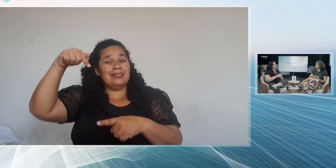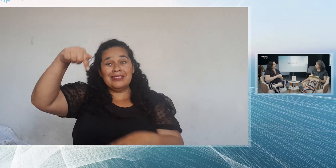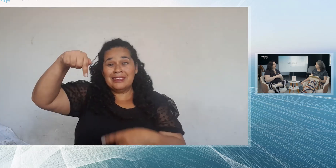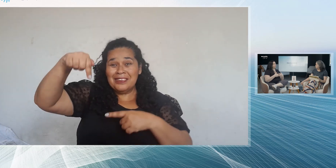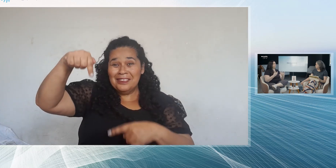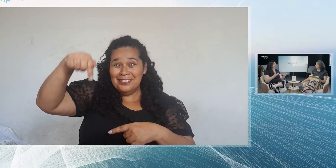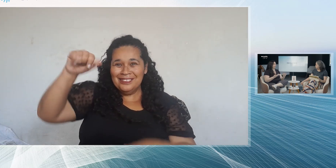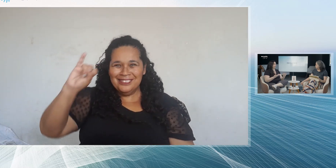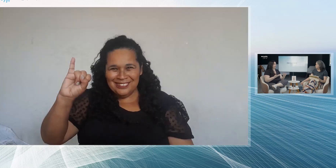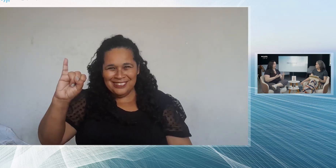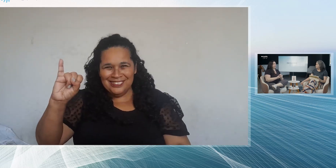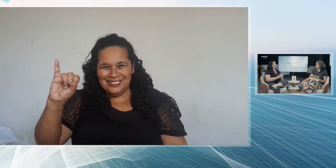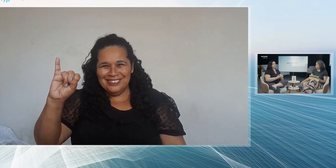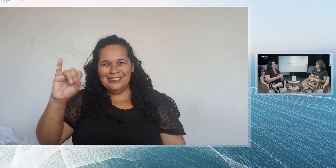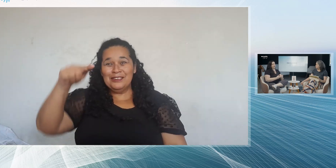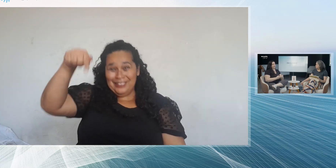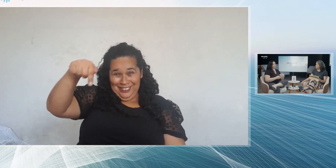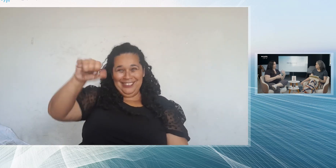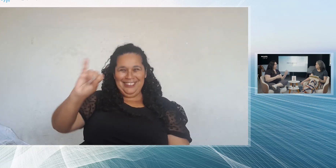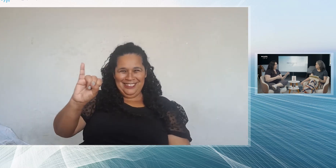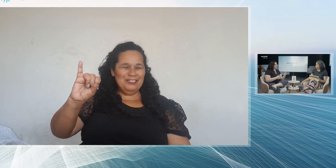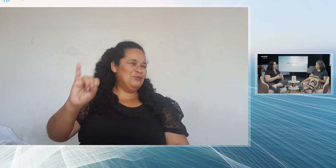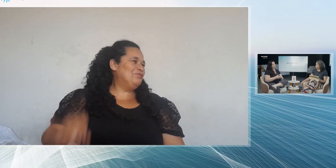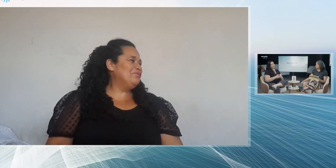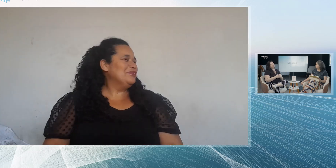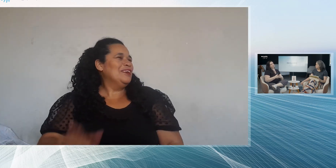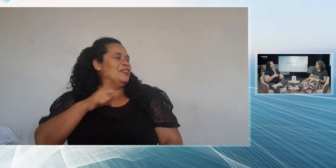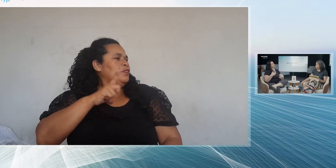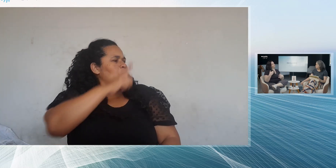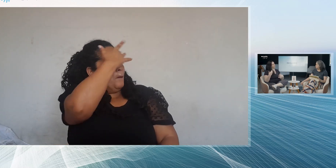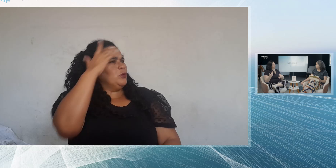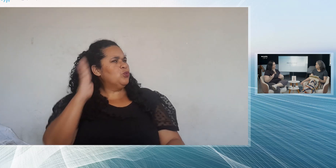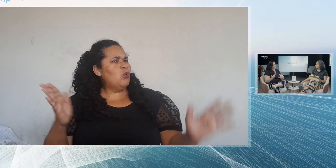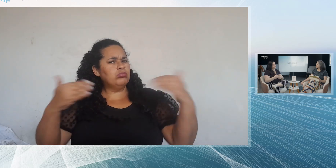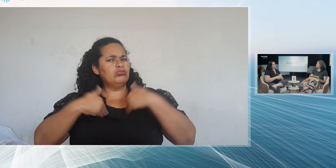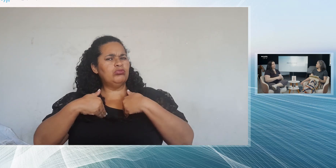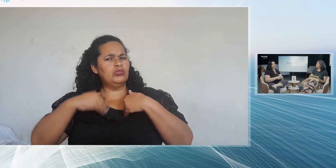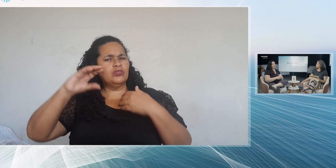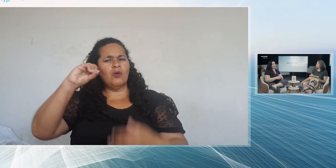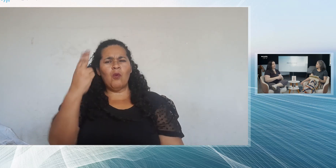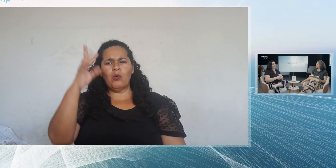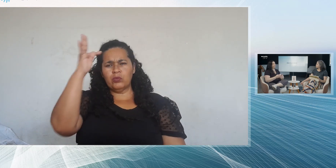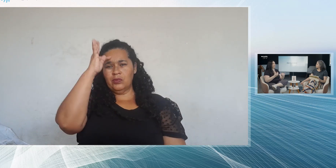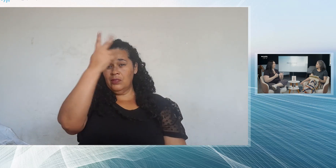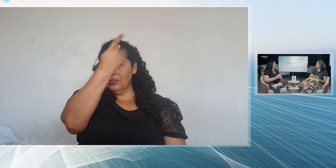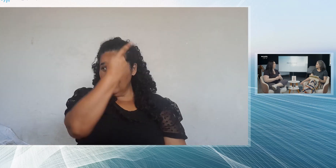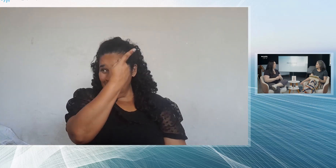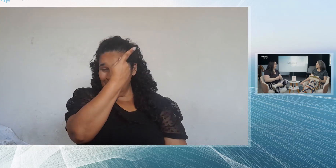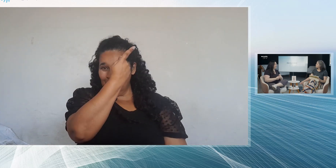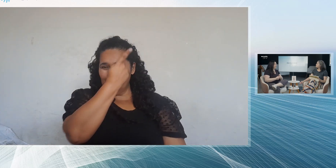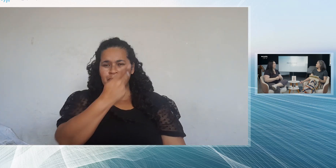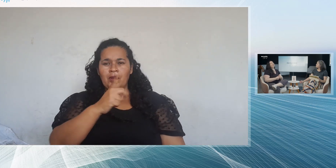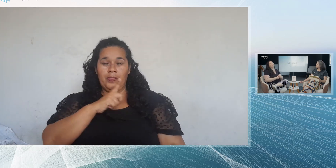uma suspeita que a pessoa é autista ou a pessoa é um TDAH, no teste